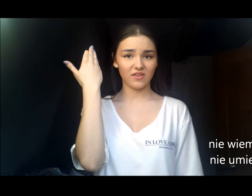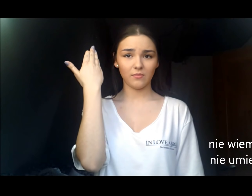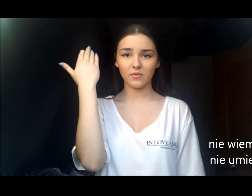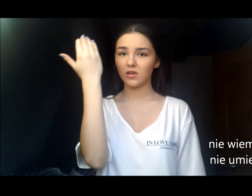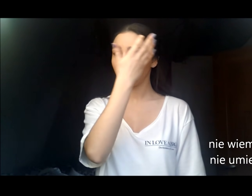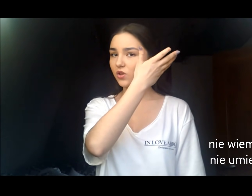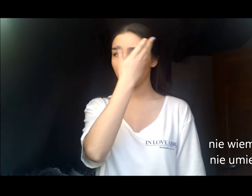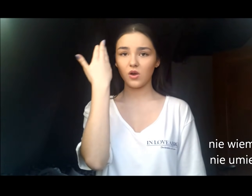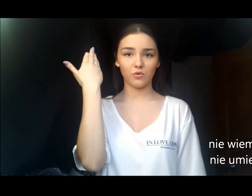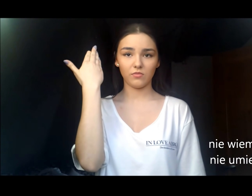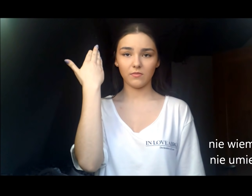wiem, nie umiem.